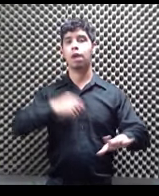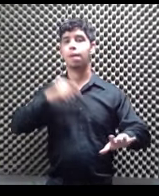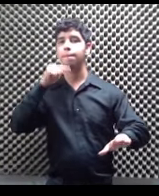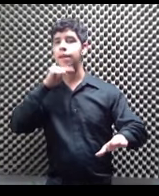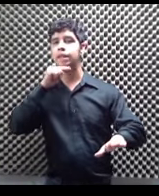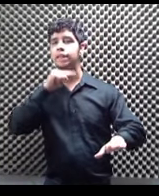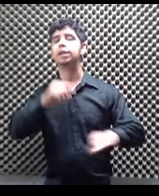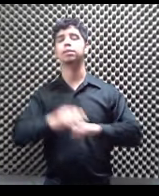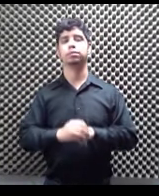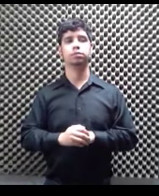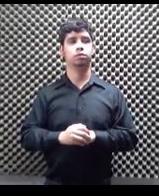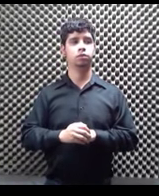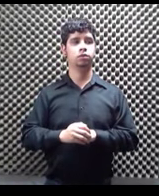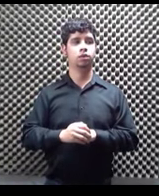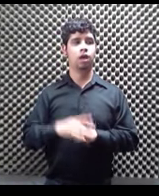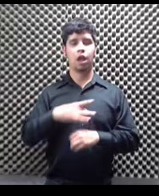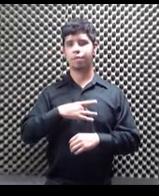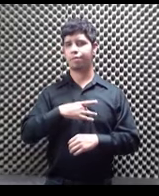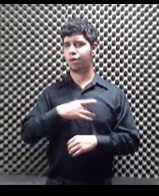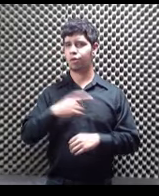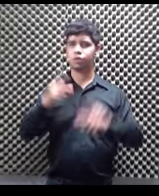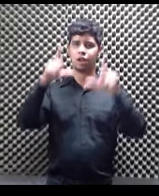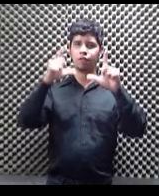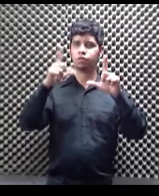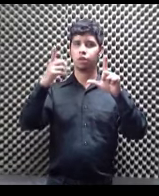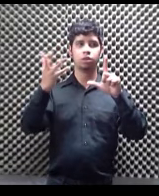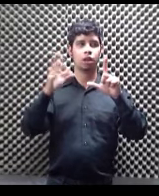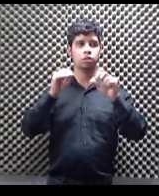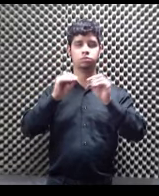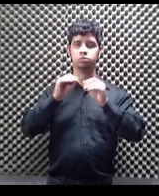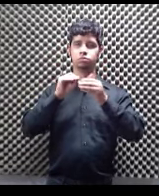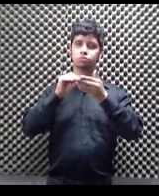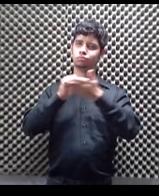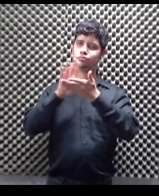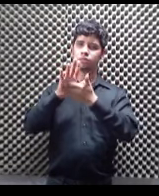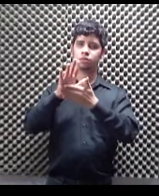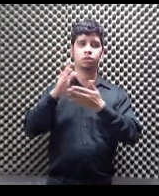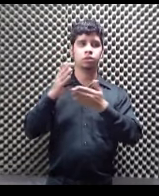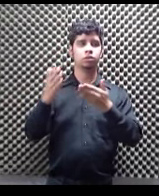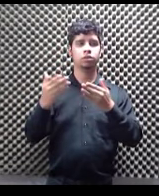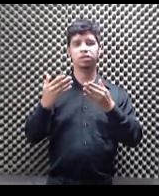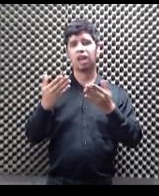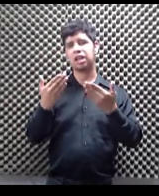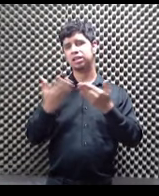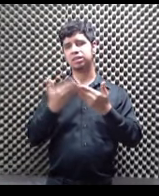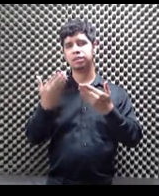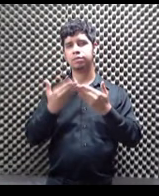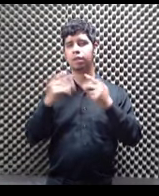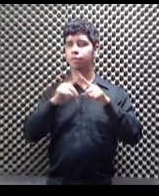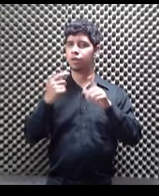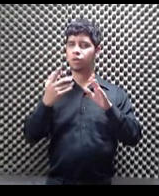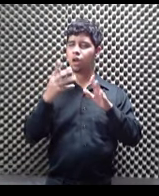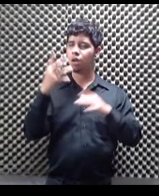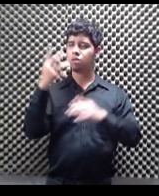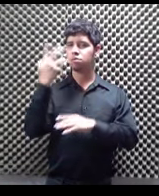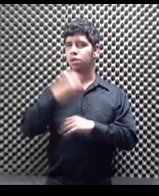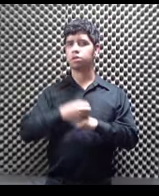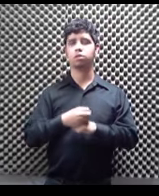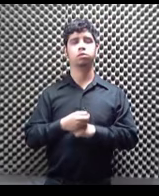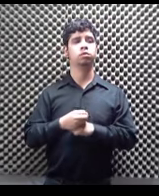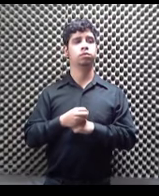El afiche es bello, me encanta la foto. Tan sugestiva. Es tan sencilla, pero es bien bonita.